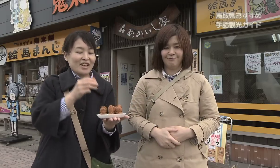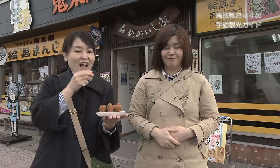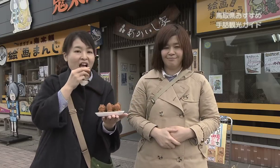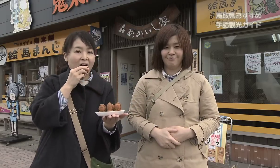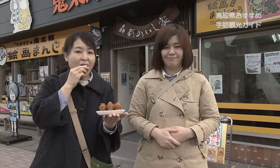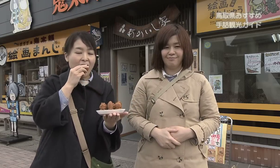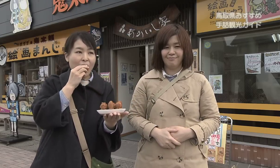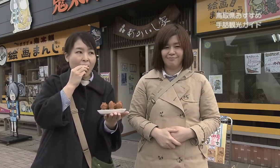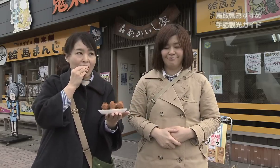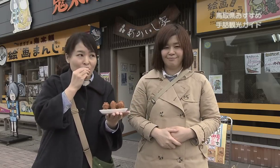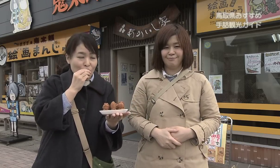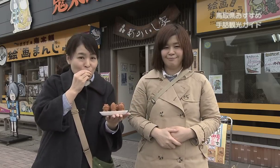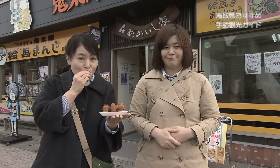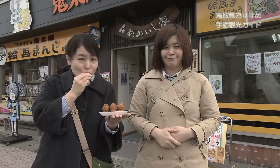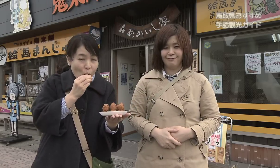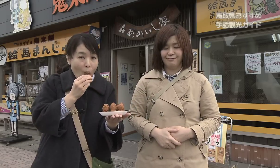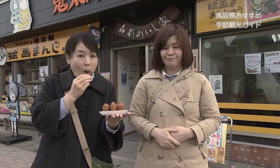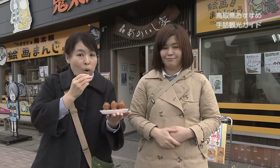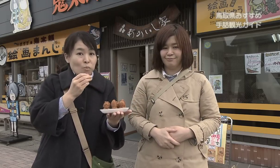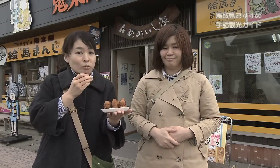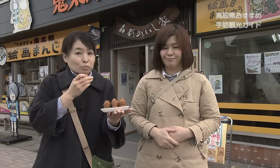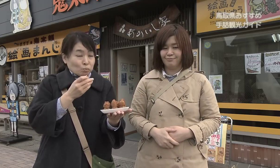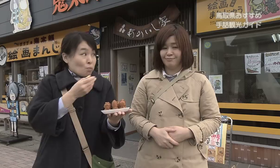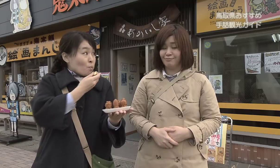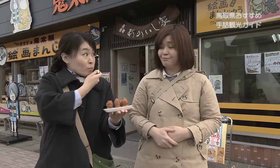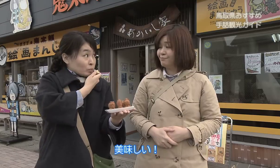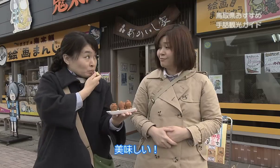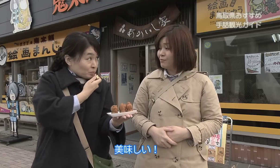の形をしたまじ